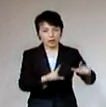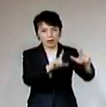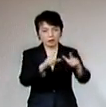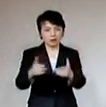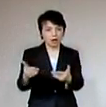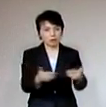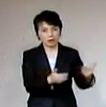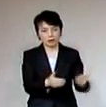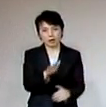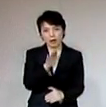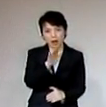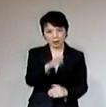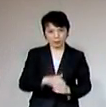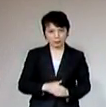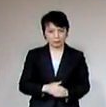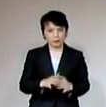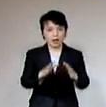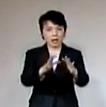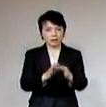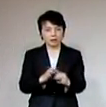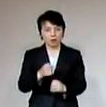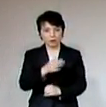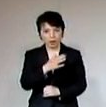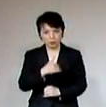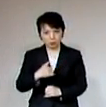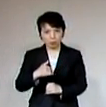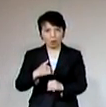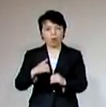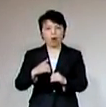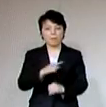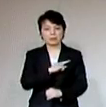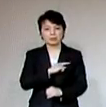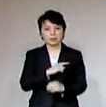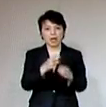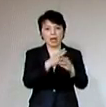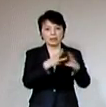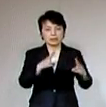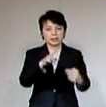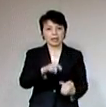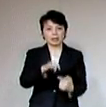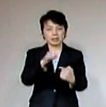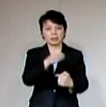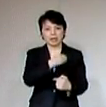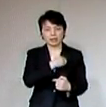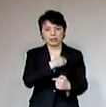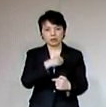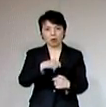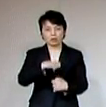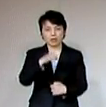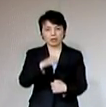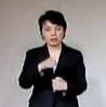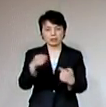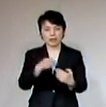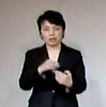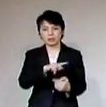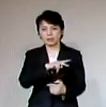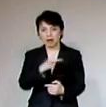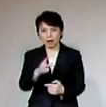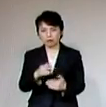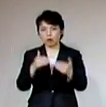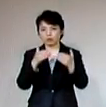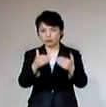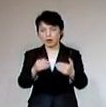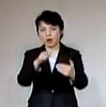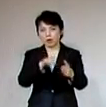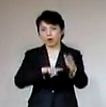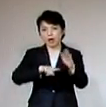安定にします。ですから私どもはまずは非正規社員の正規社員化を進めることが